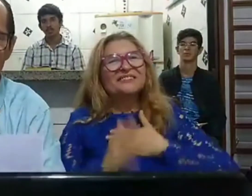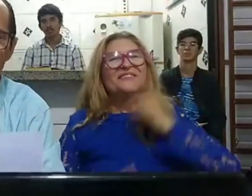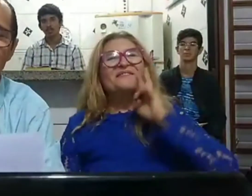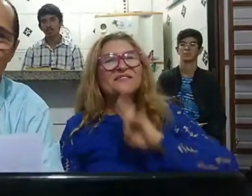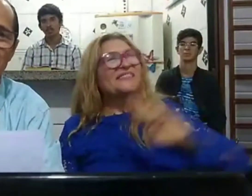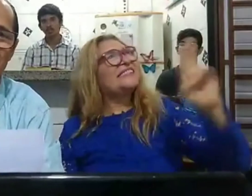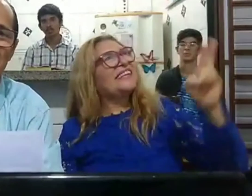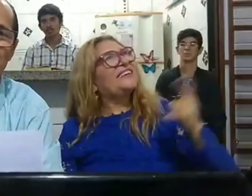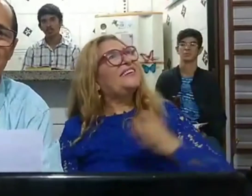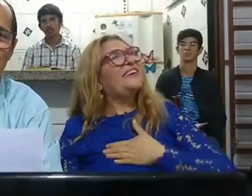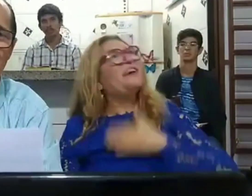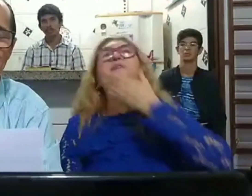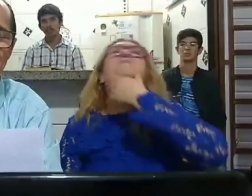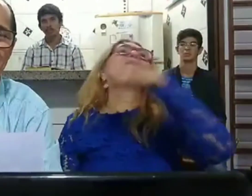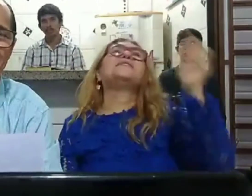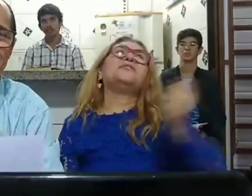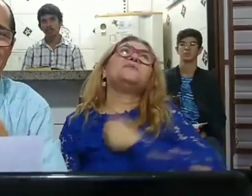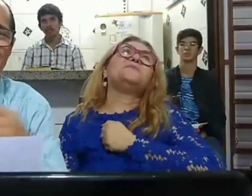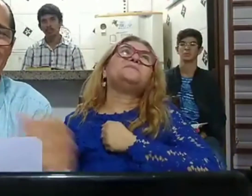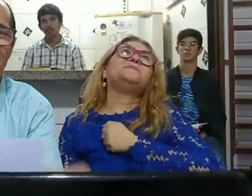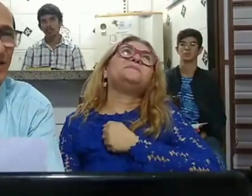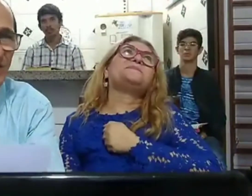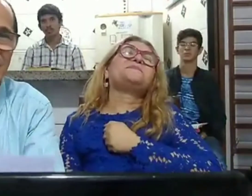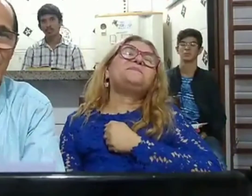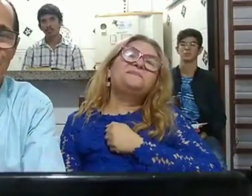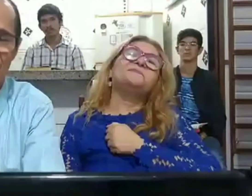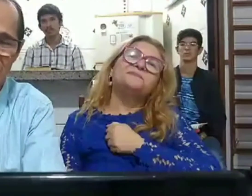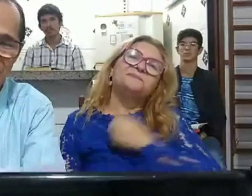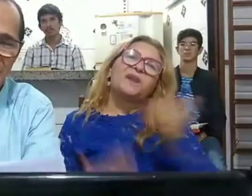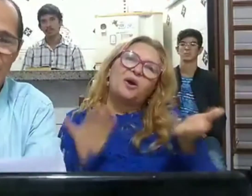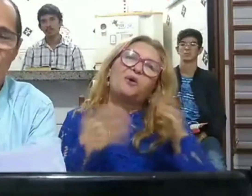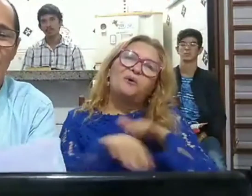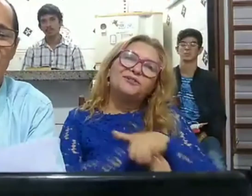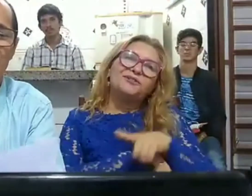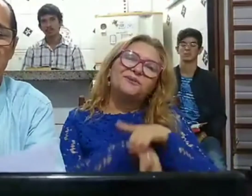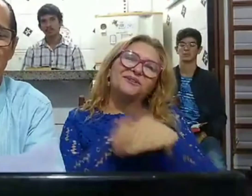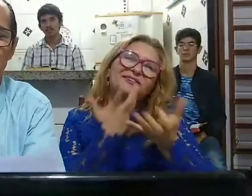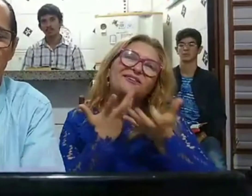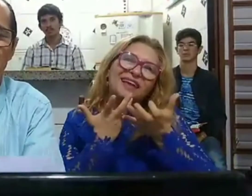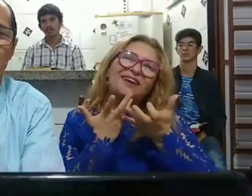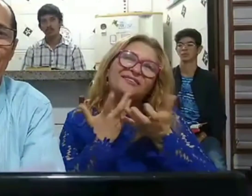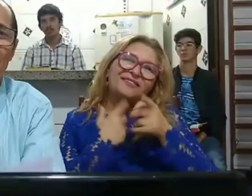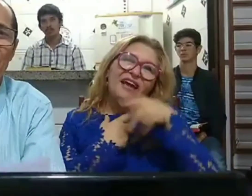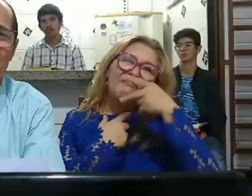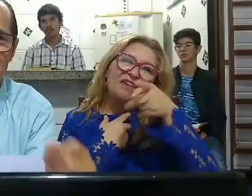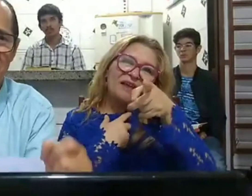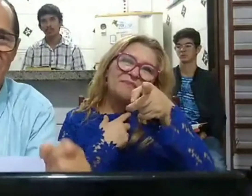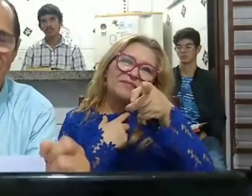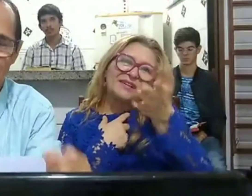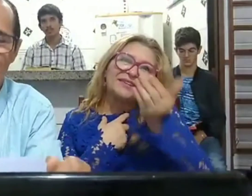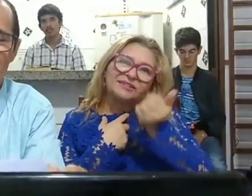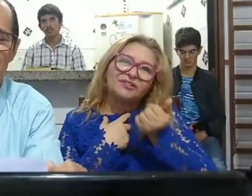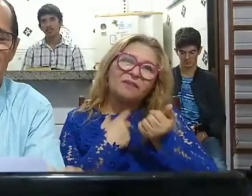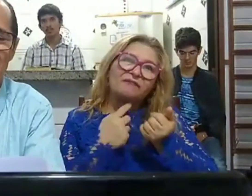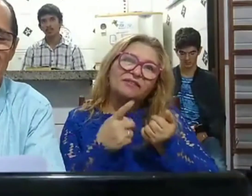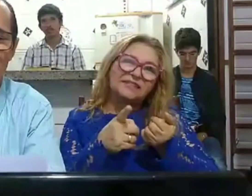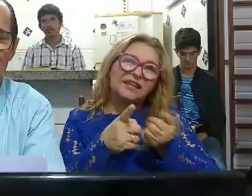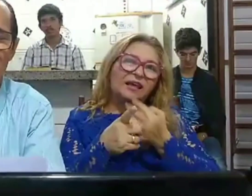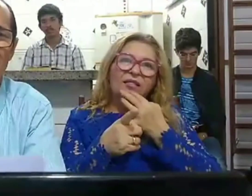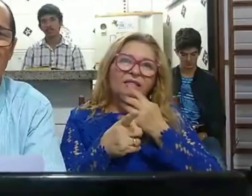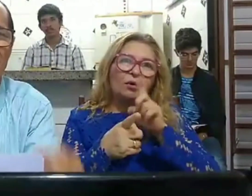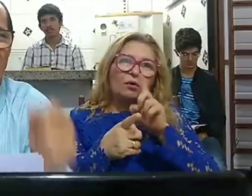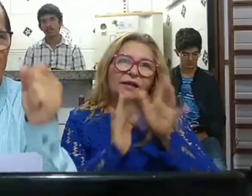o Salvador da sua vida. Então, nesta noite, eu quero desafiar você que não conhece a